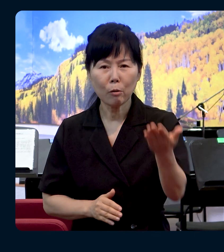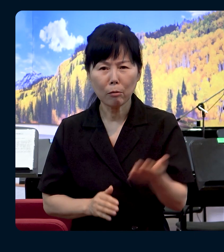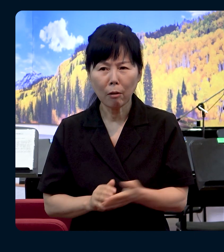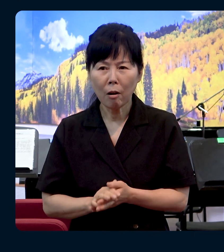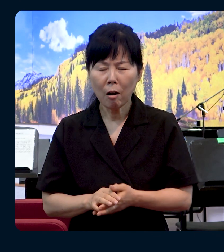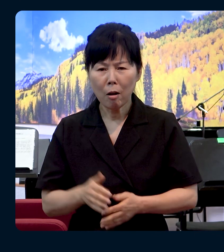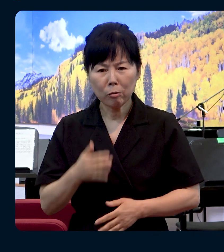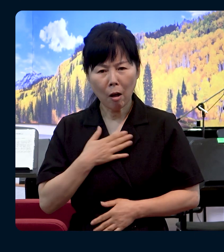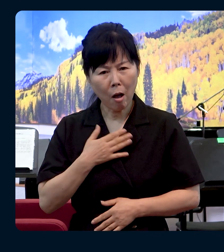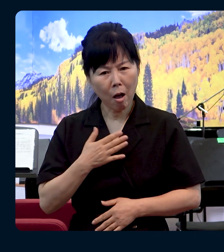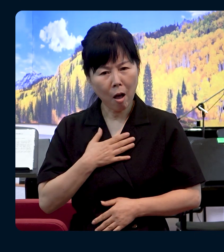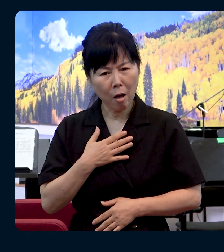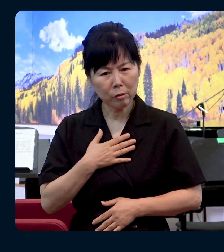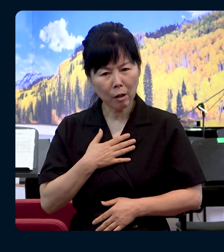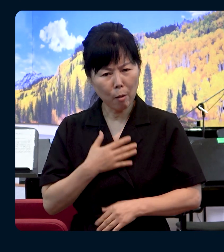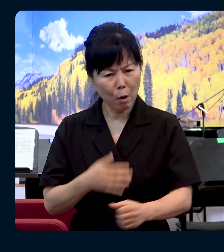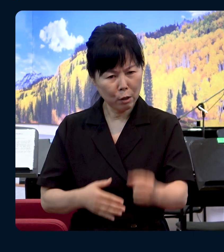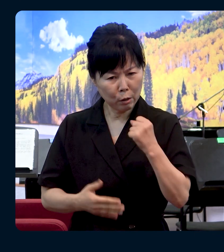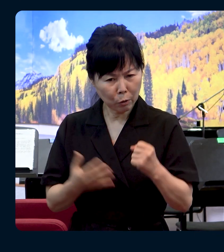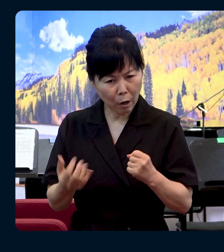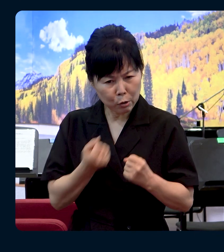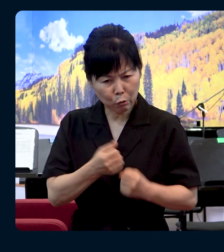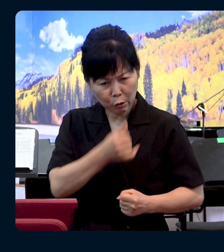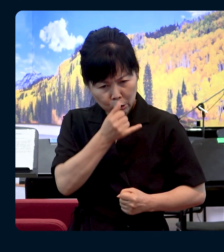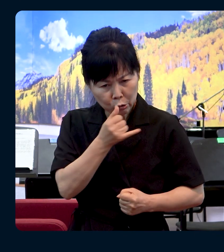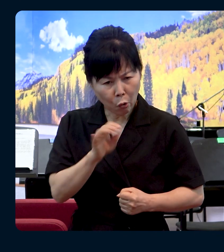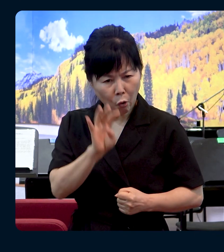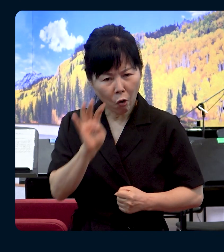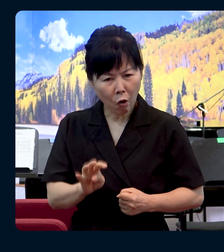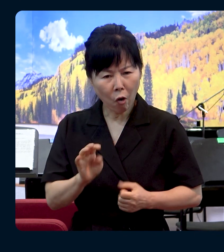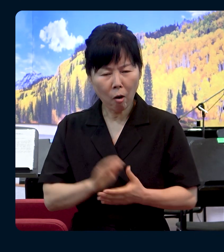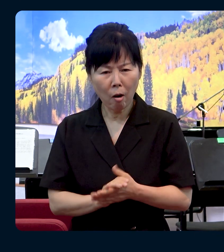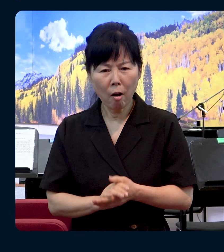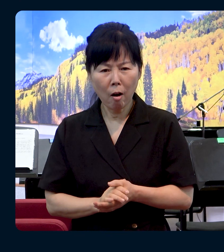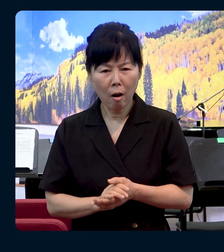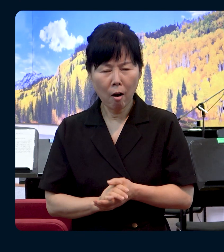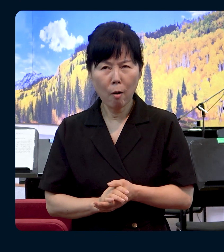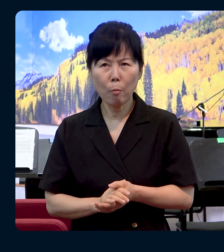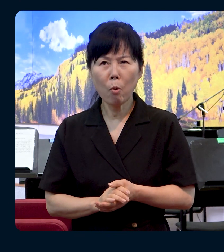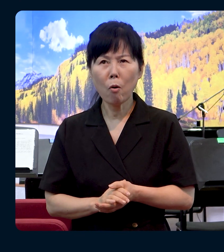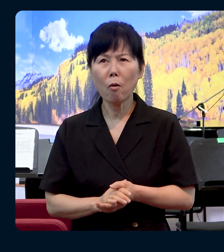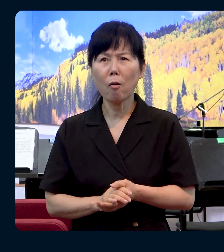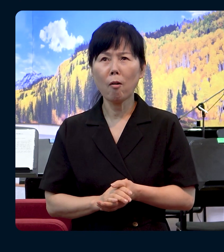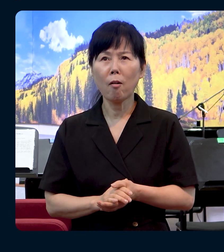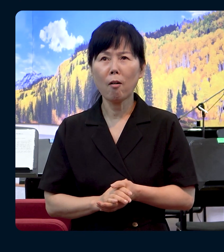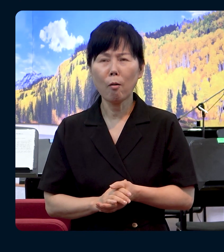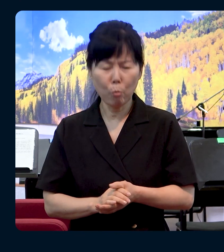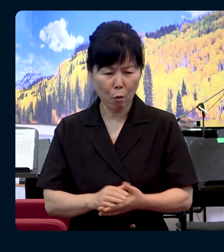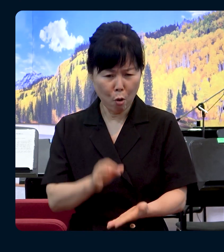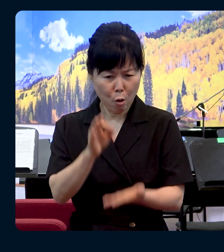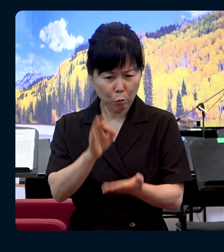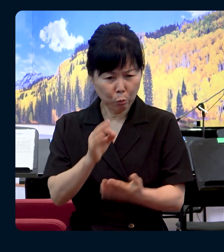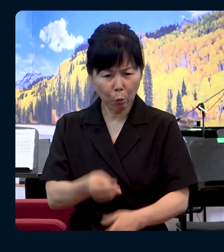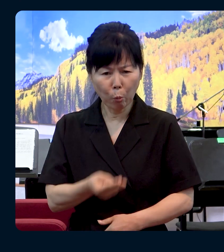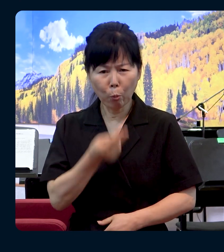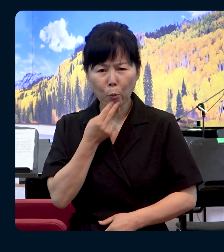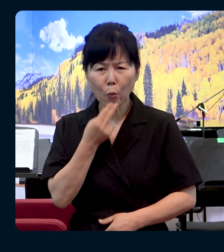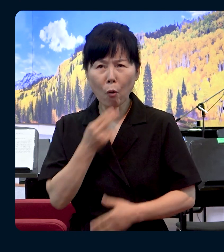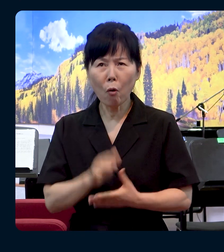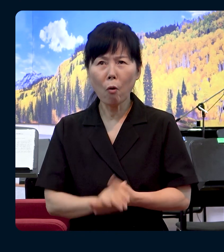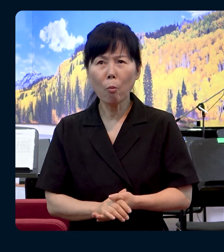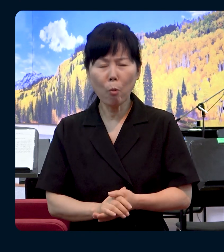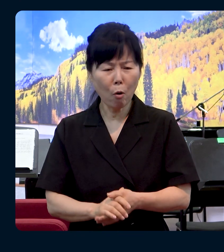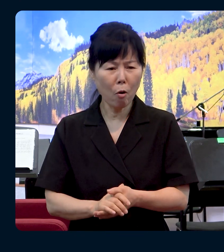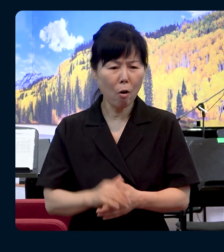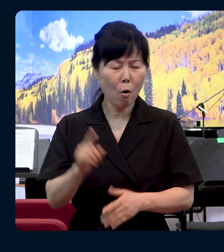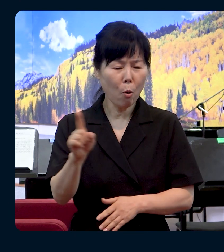무슨 권세가 있습니까? 어떤 그런 엄청난 대단한 자리도 없고 재산도 그렇게 많지도 않고 조직도